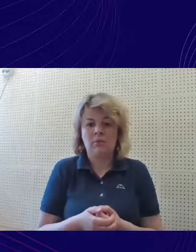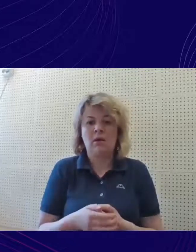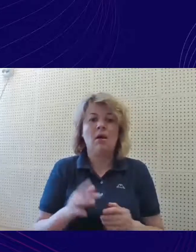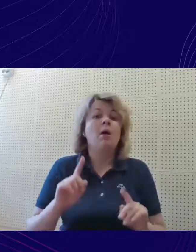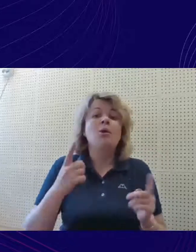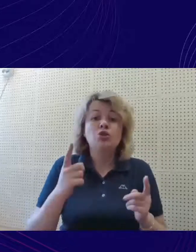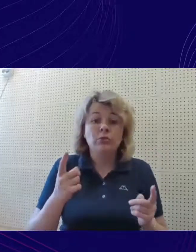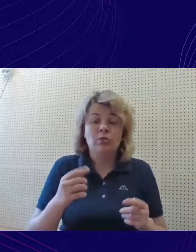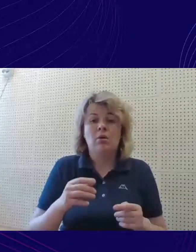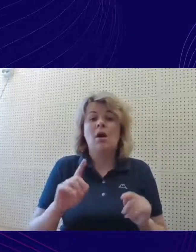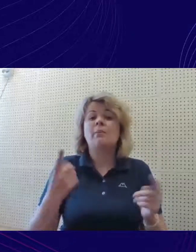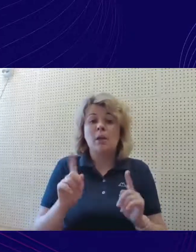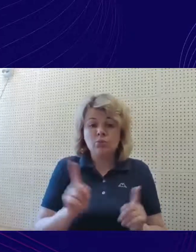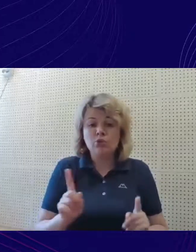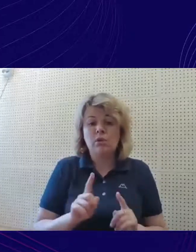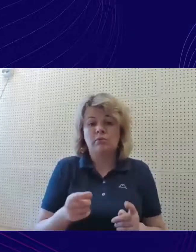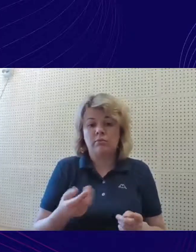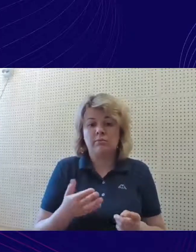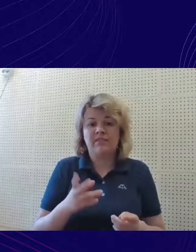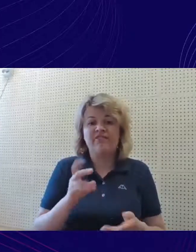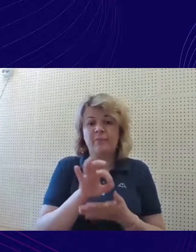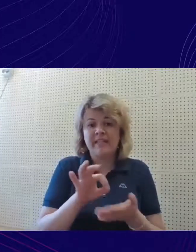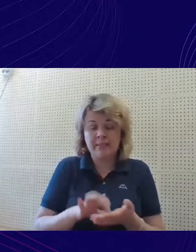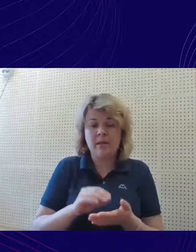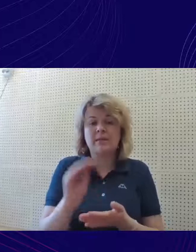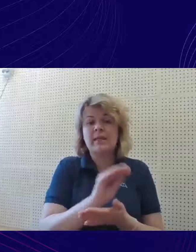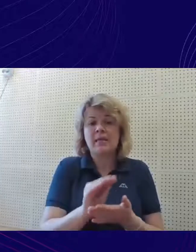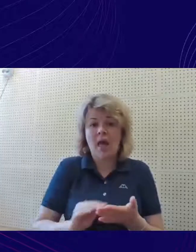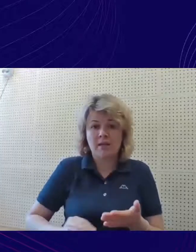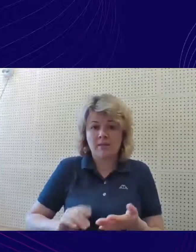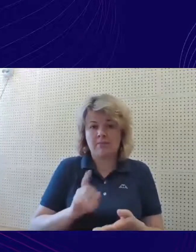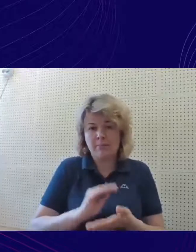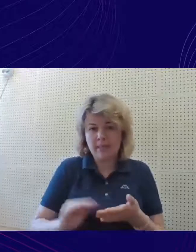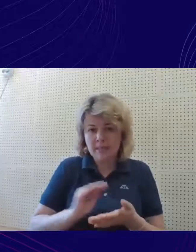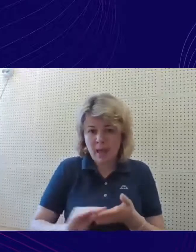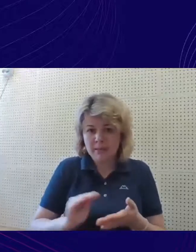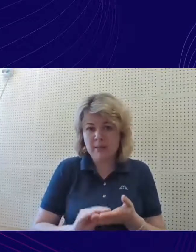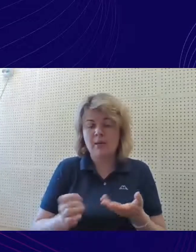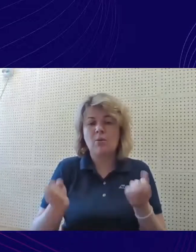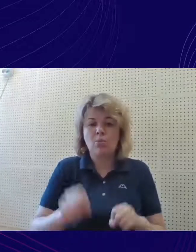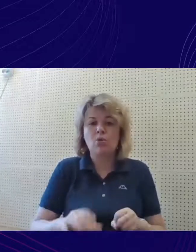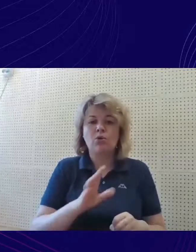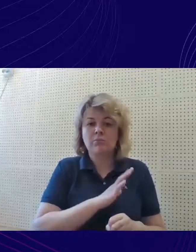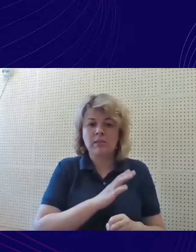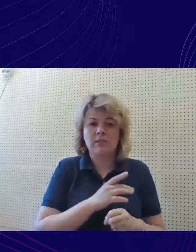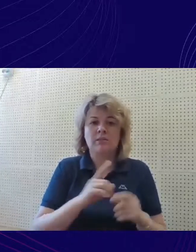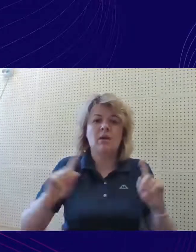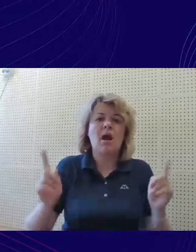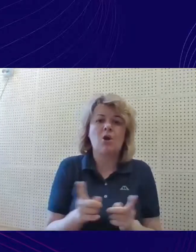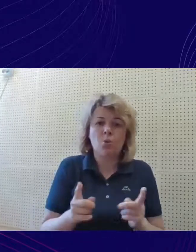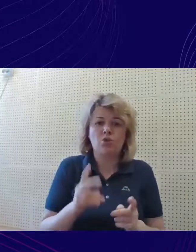Почему? Да потому что, в принципе, сценарий писался и мог бы быть на 4 серии короче, но их